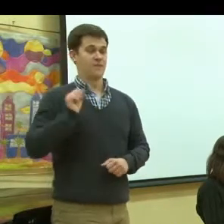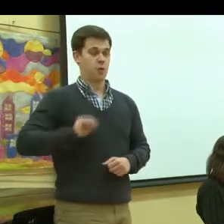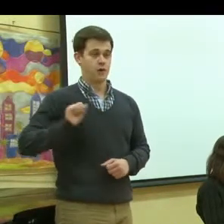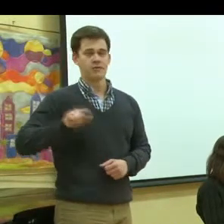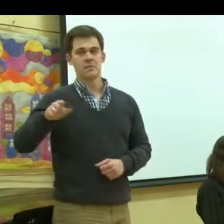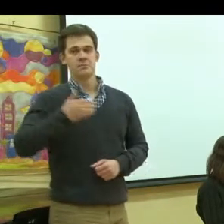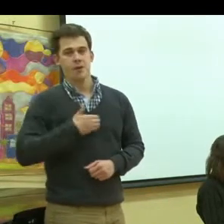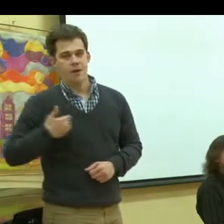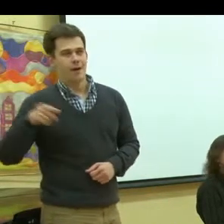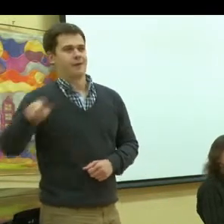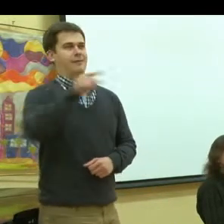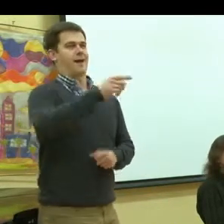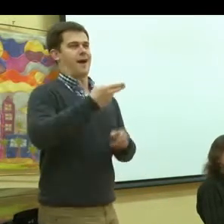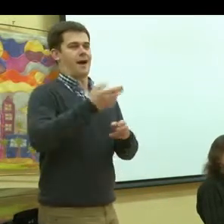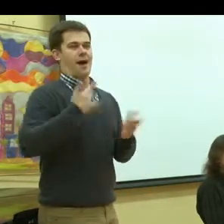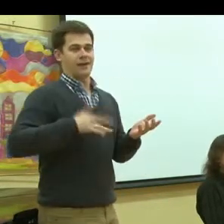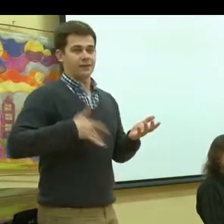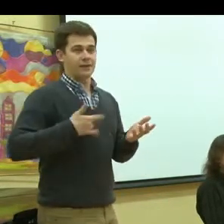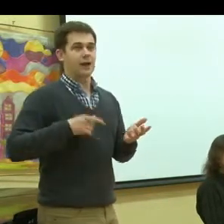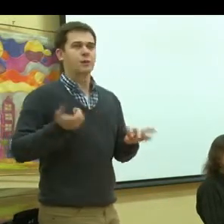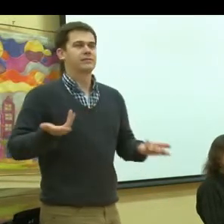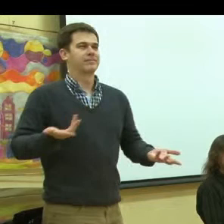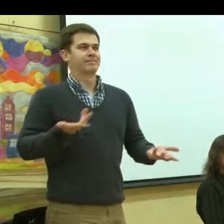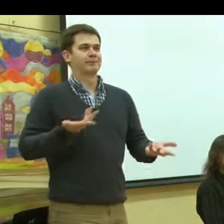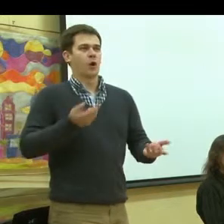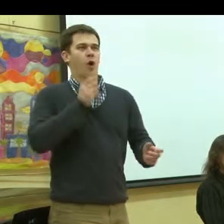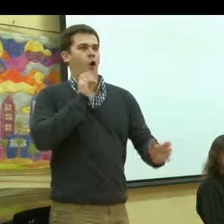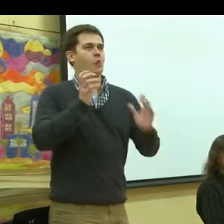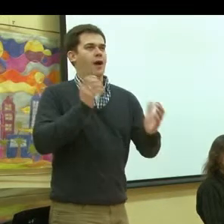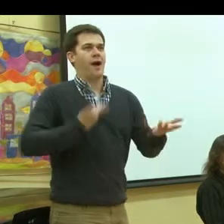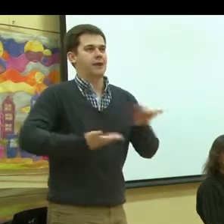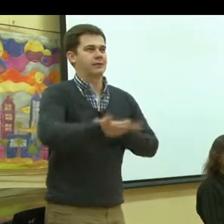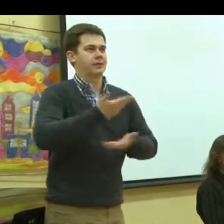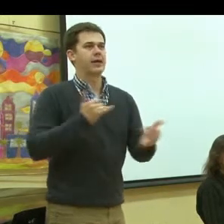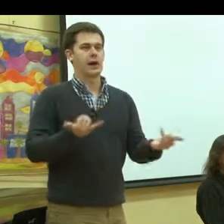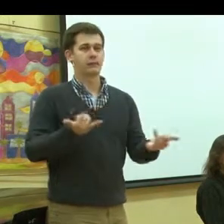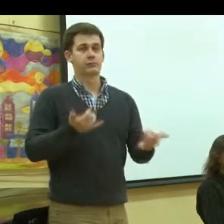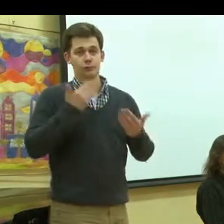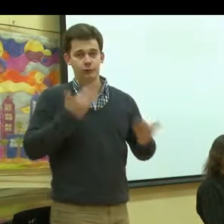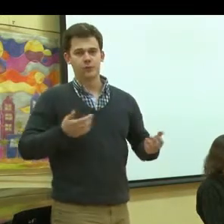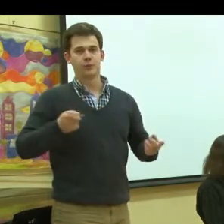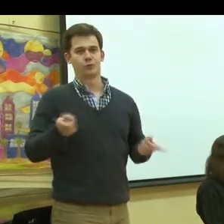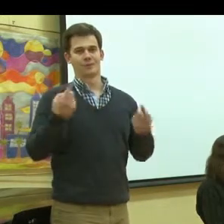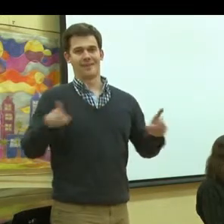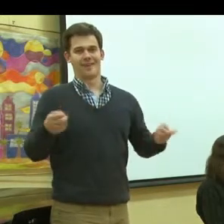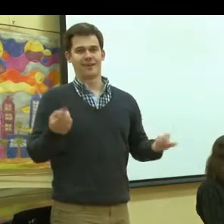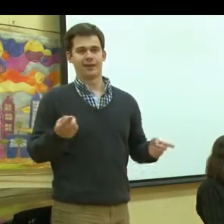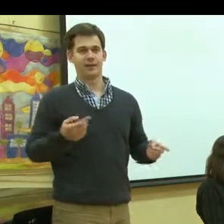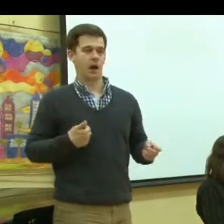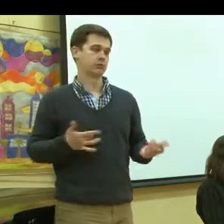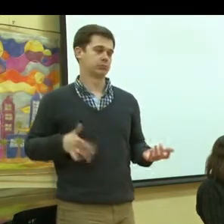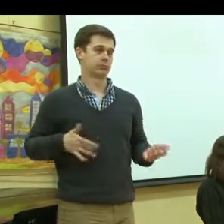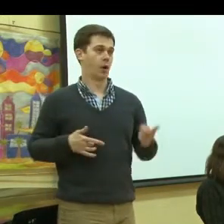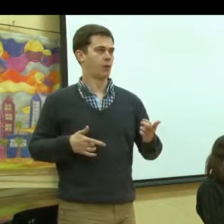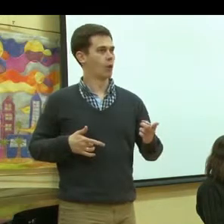też za pośrednictwem kultury, tutaj bardziej kultury muzycznej, chciała też się komunikować z otoczeniem. I możemy powiedzieć, że właśnie z takiej mieszanki tych